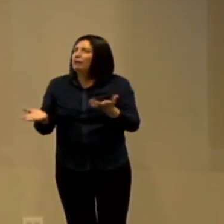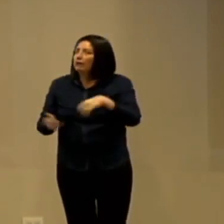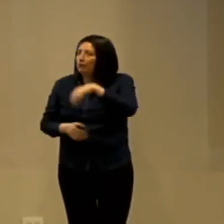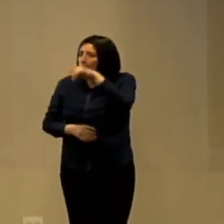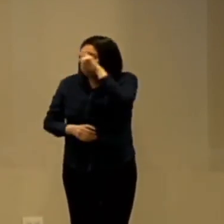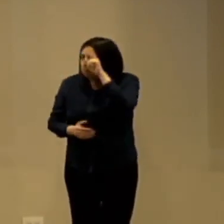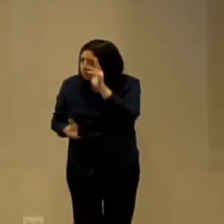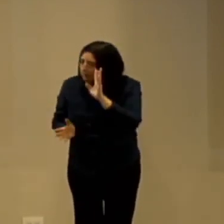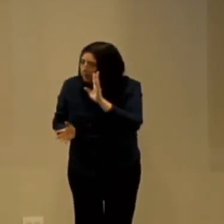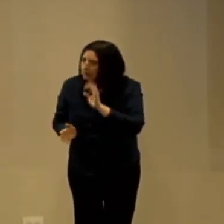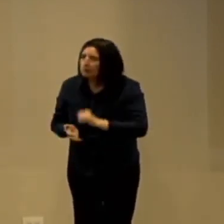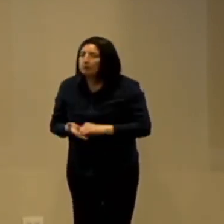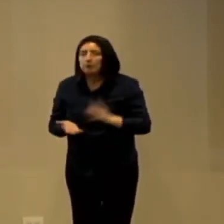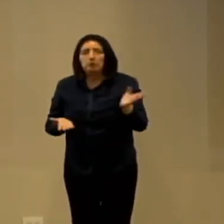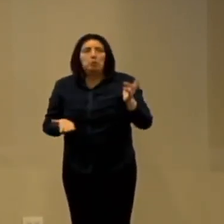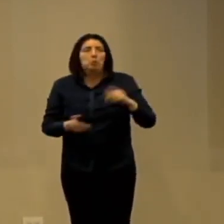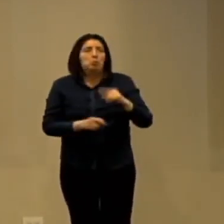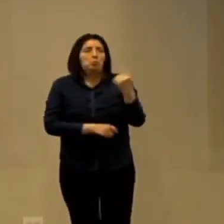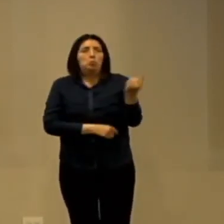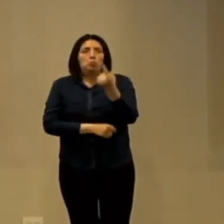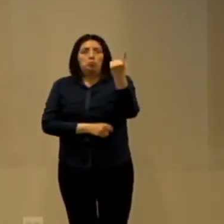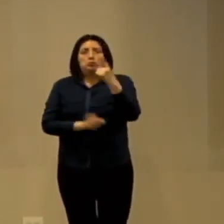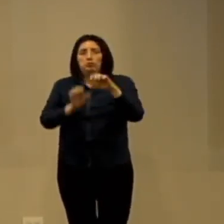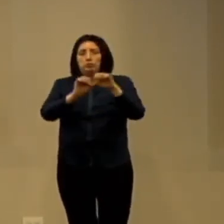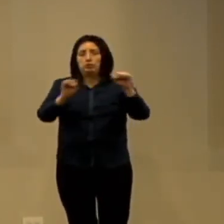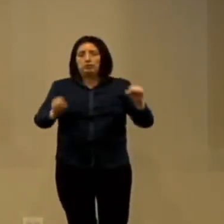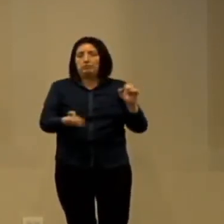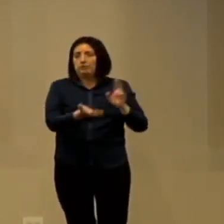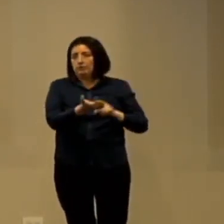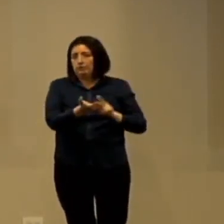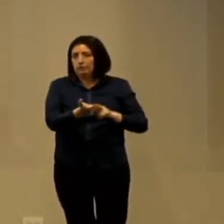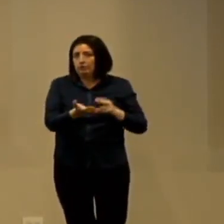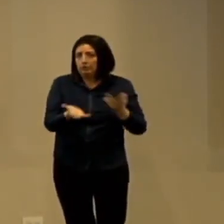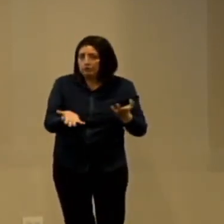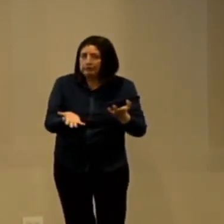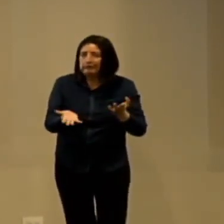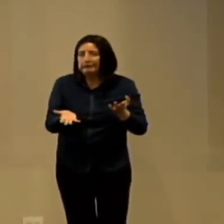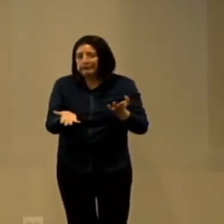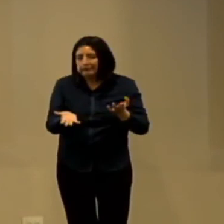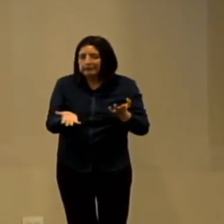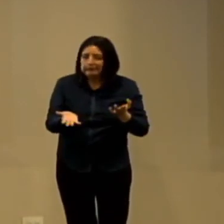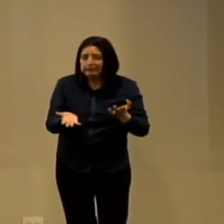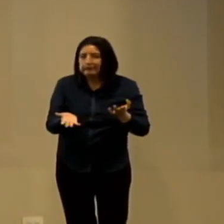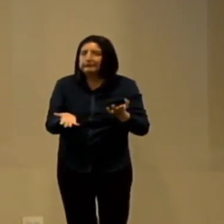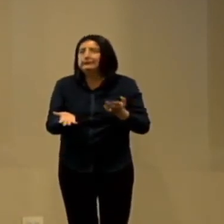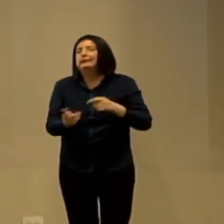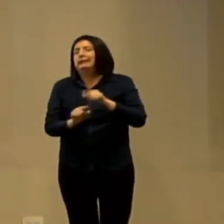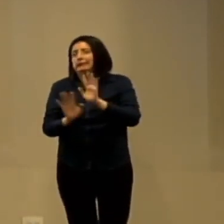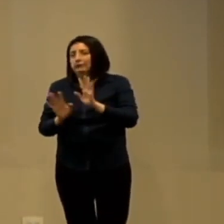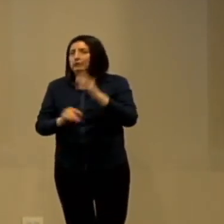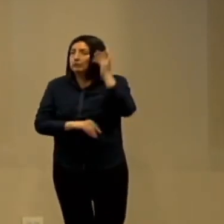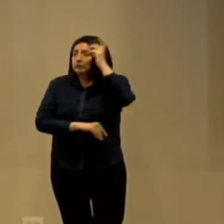Perú ha optado no por un sistema único. Entonces ahí hay un tema. Entonces por eso es que